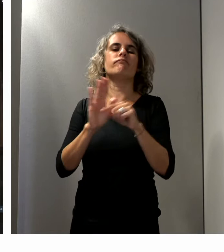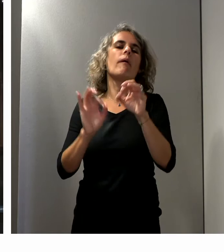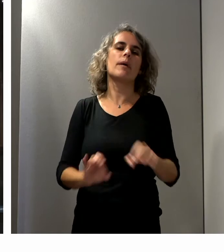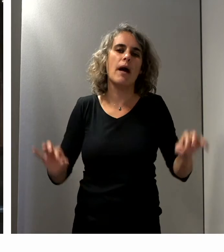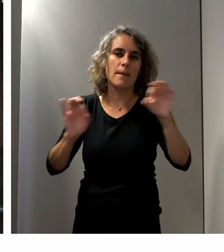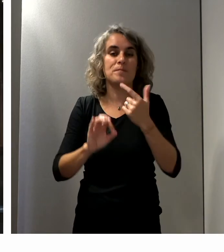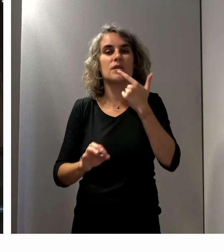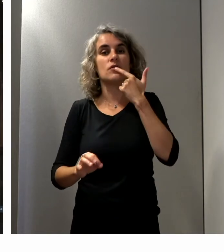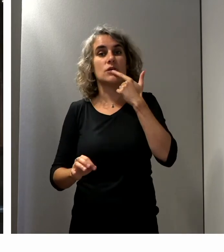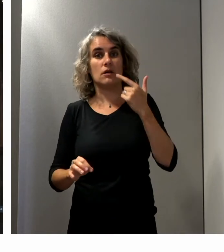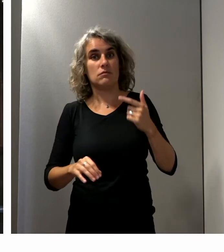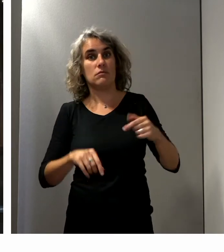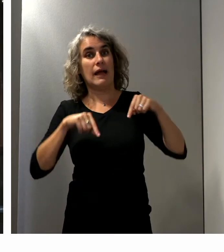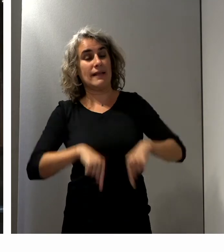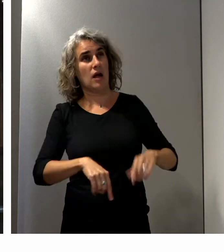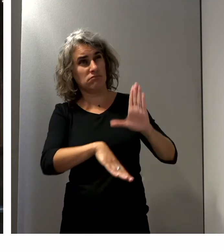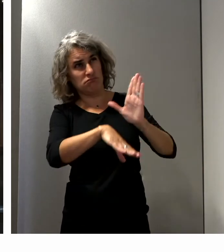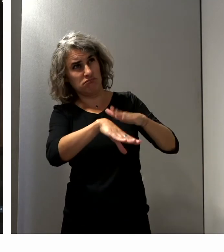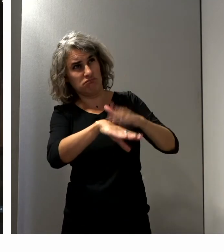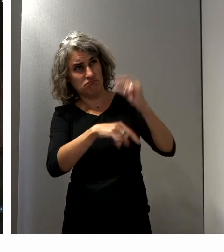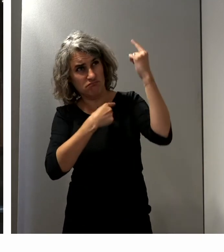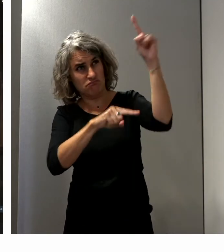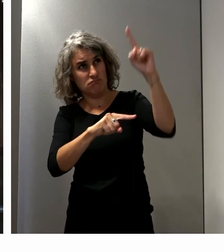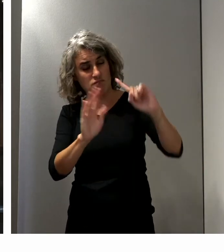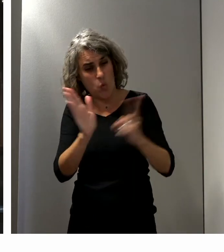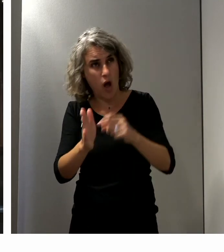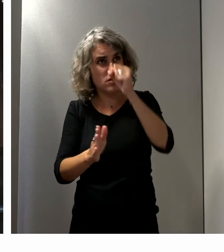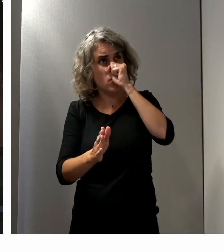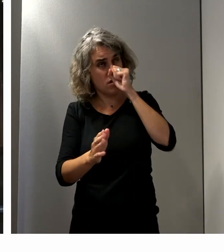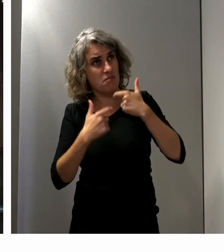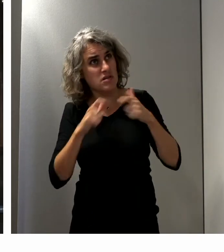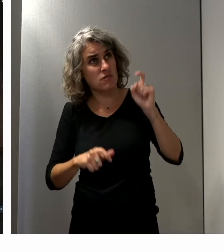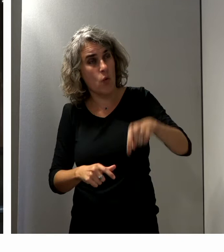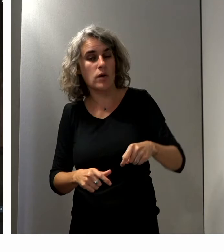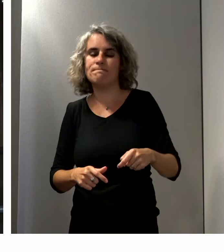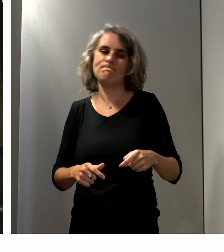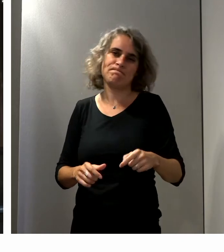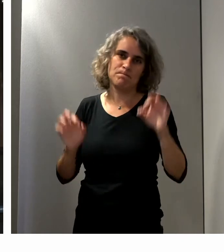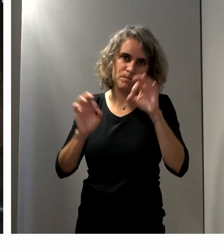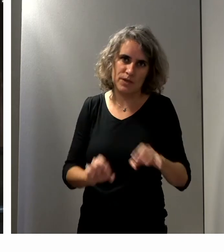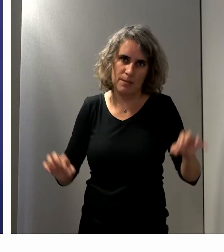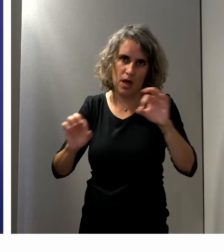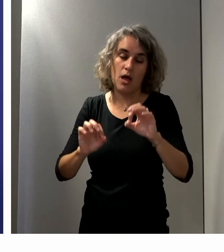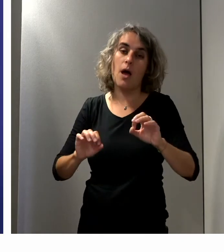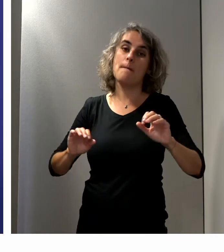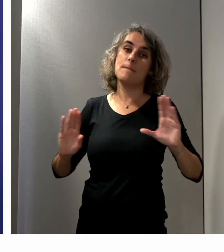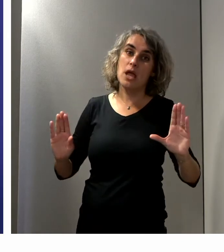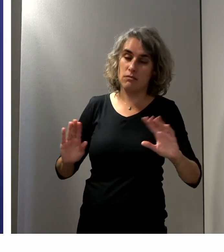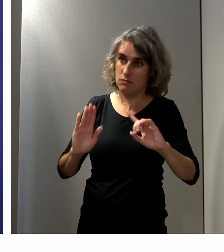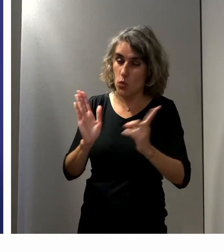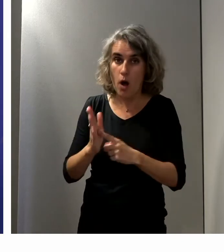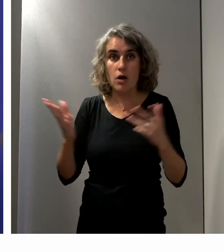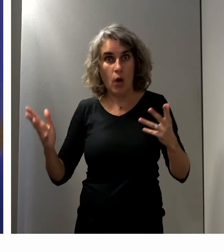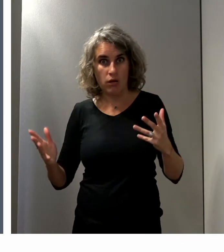le droit d'exiger de l'État les moyens d'accéder à une sexualité, en revanche, eh bien, le droit d'entretenir des